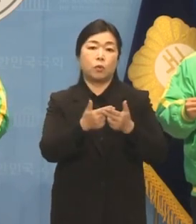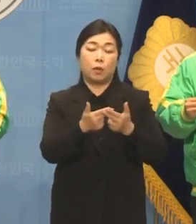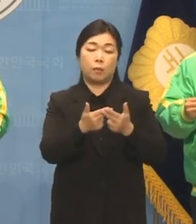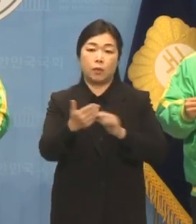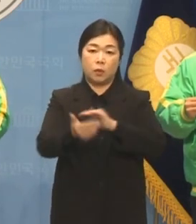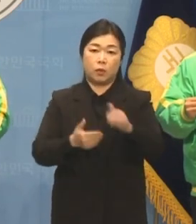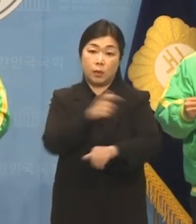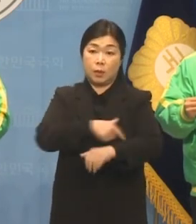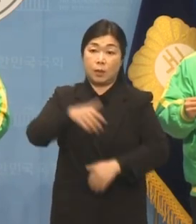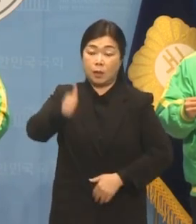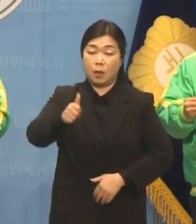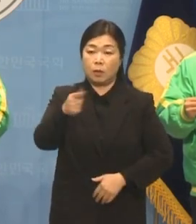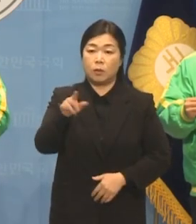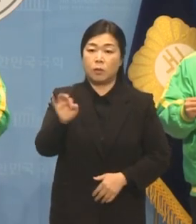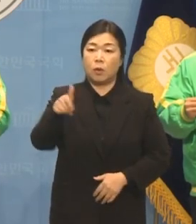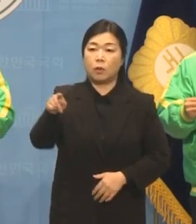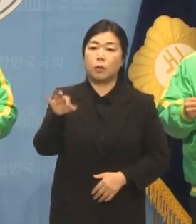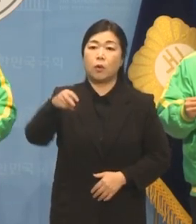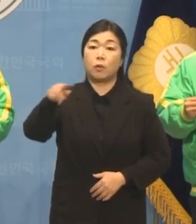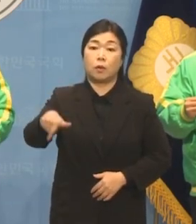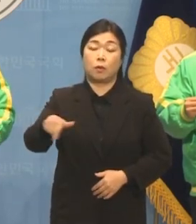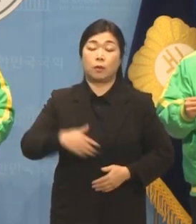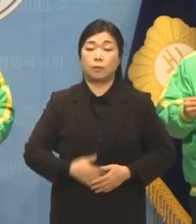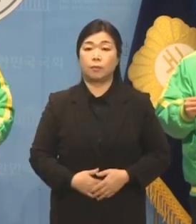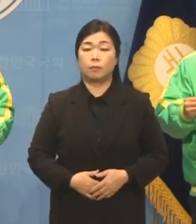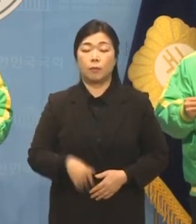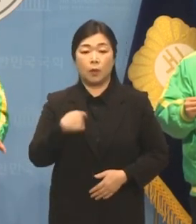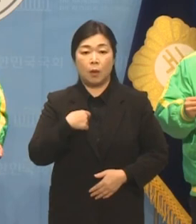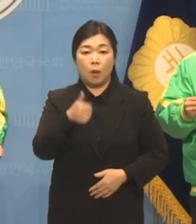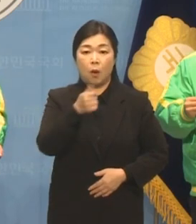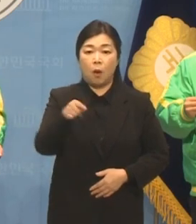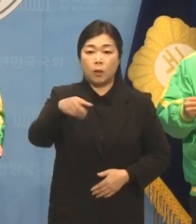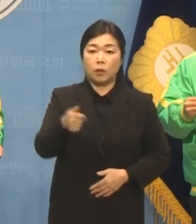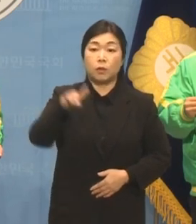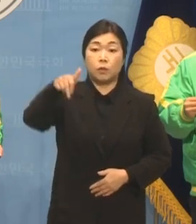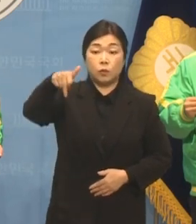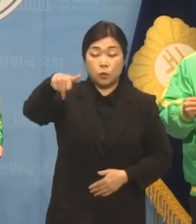이사장님 참석하셨습니다. 네. 저랑 허순규